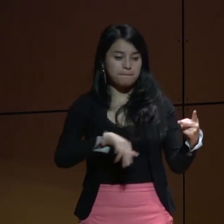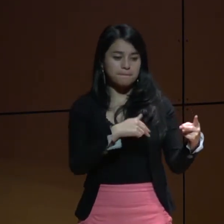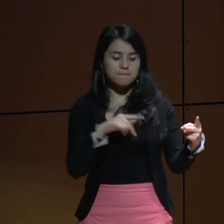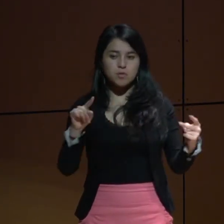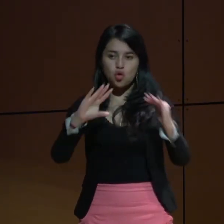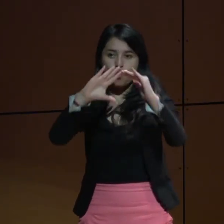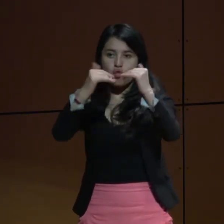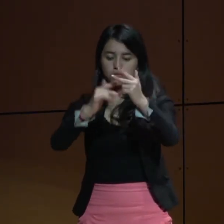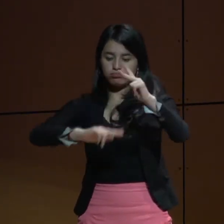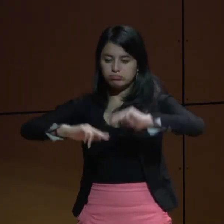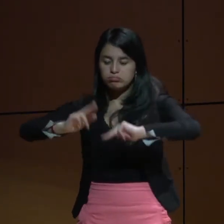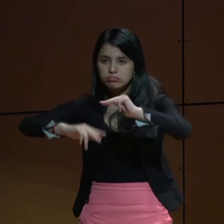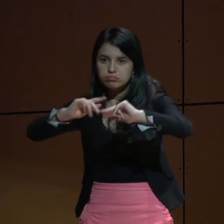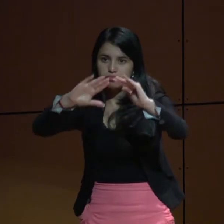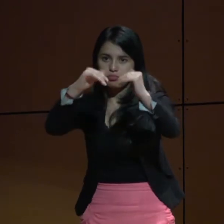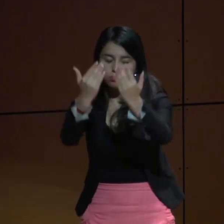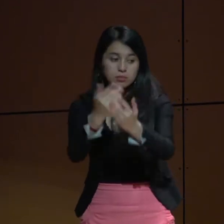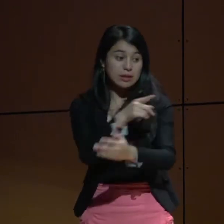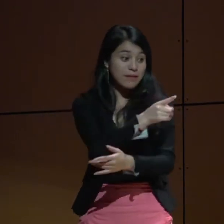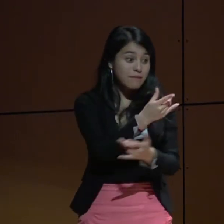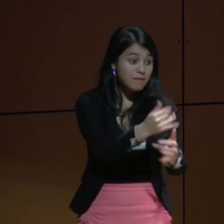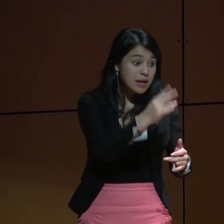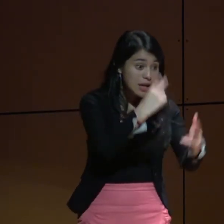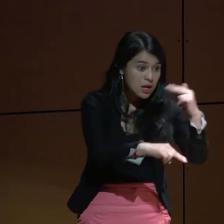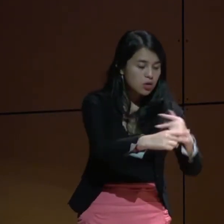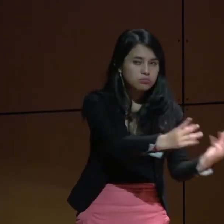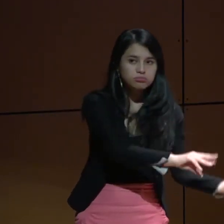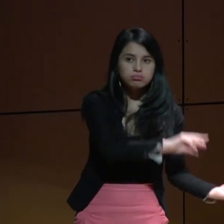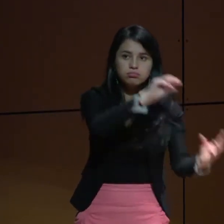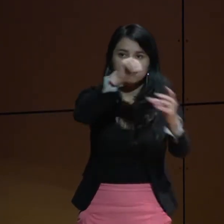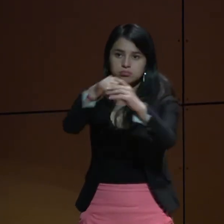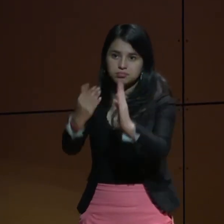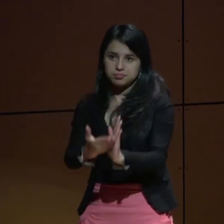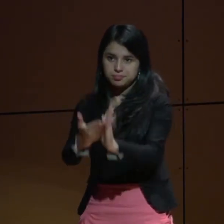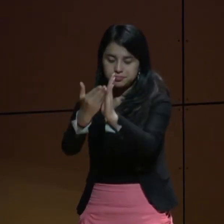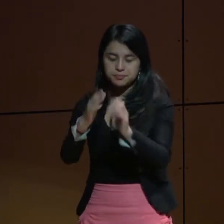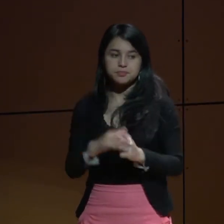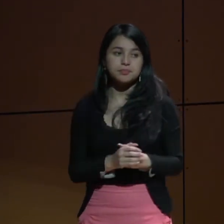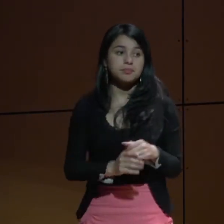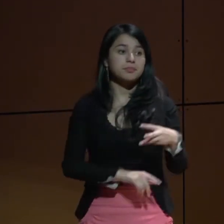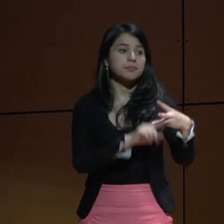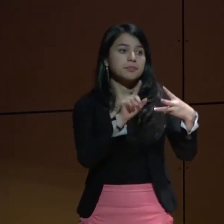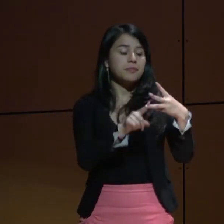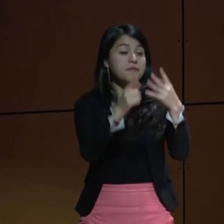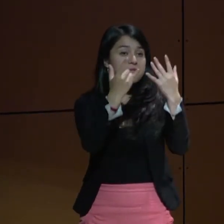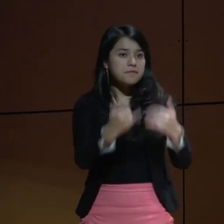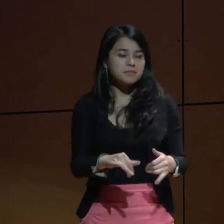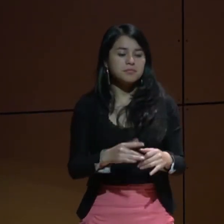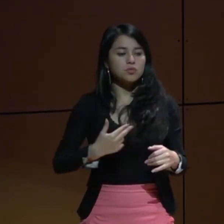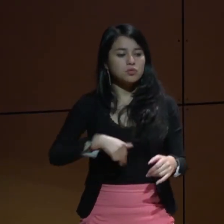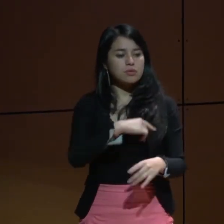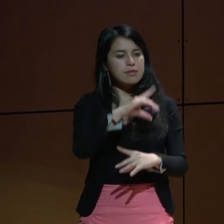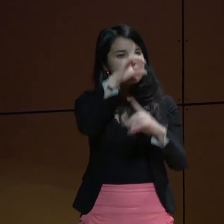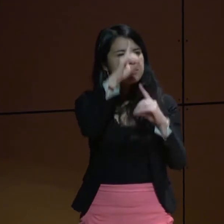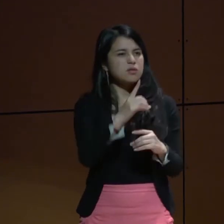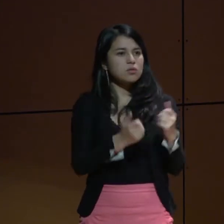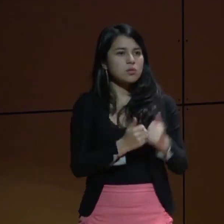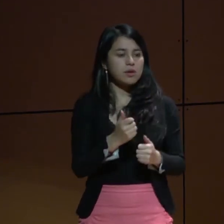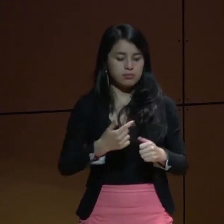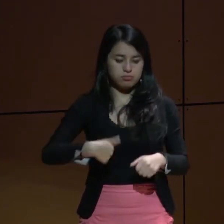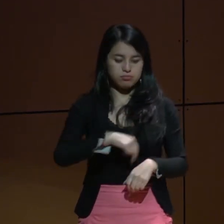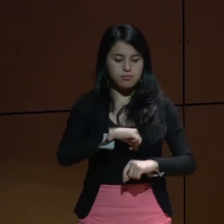construimos colegios para acoger a sus hijos y finalmente decidimos administrar